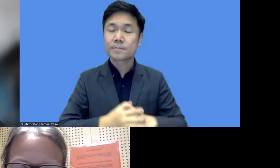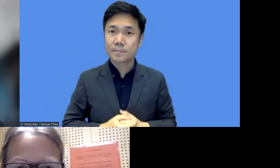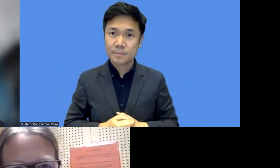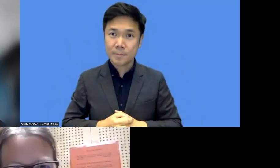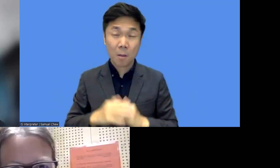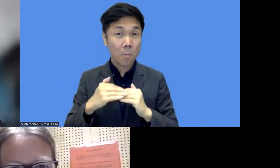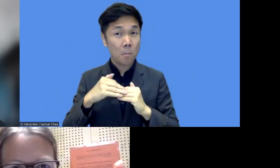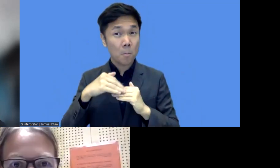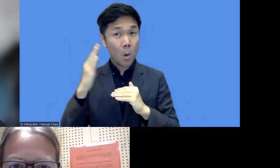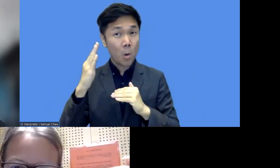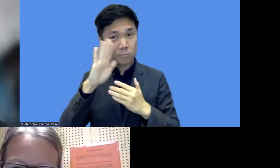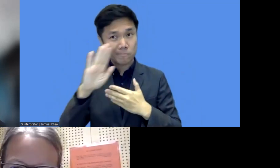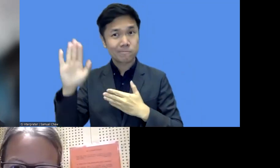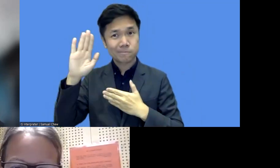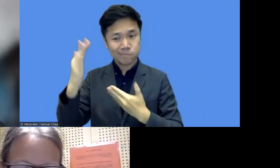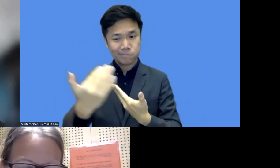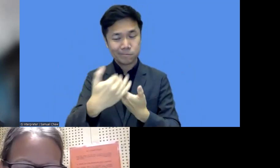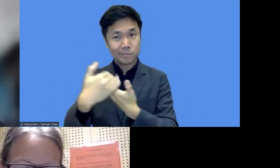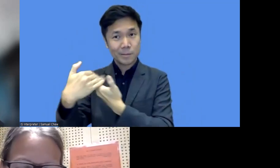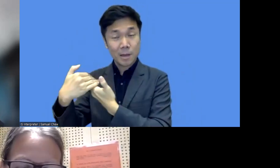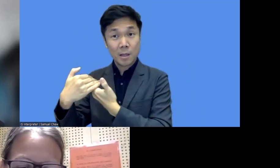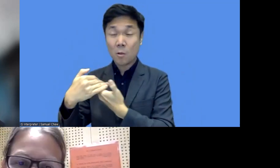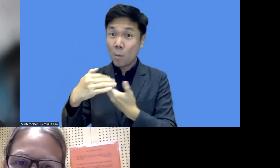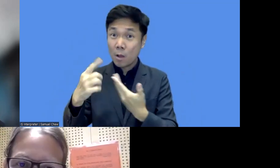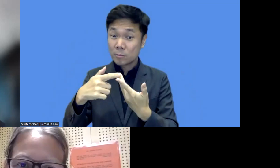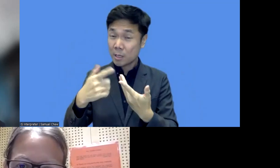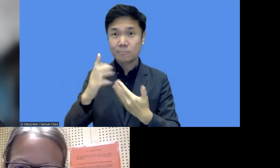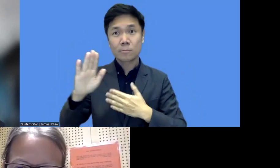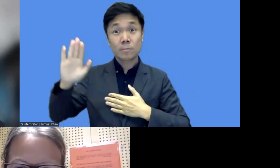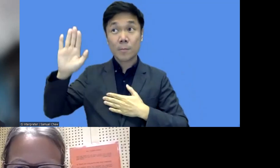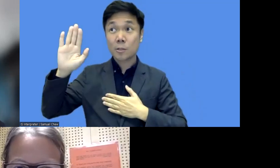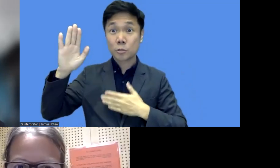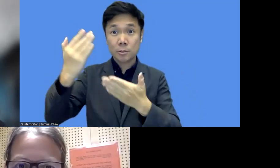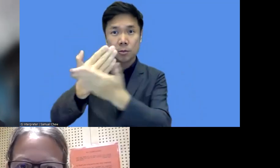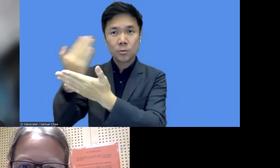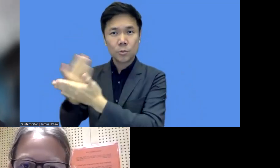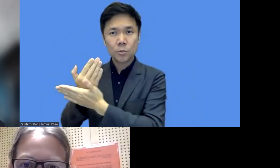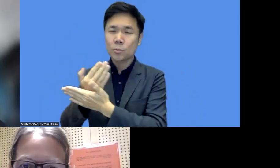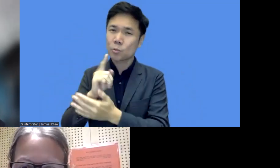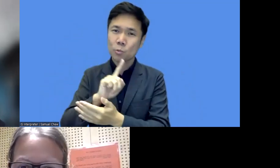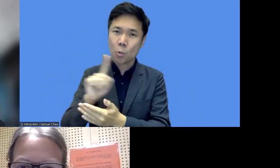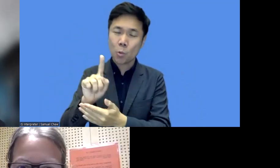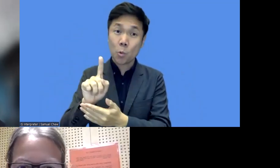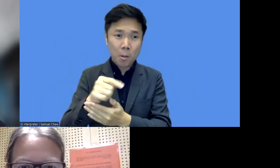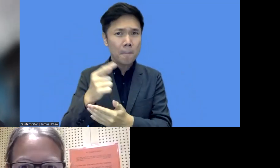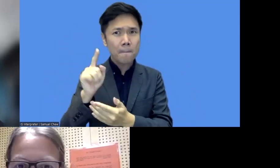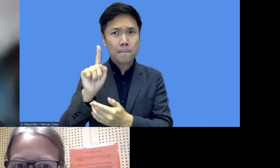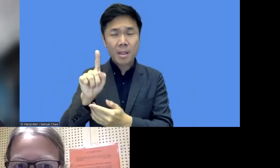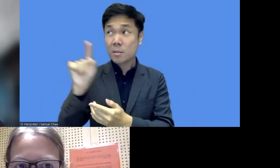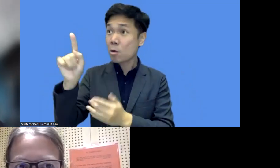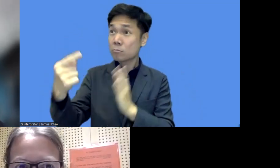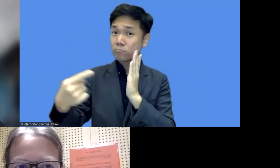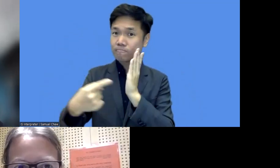trabajar juntos con otras instituciones de plegados, para crear nuevos plegados, pero para ver también cuáles